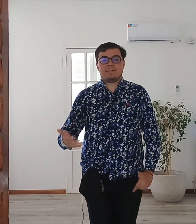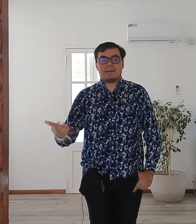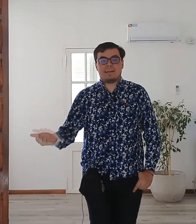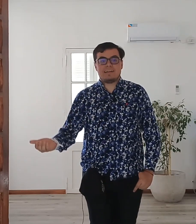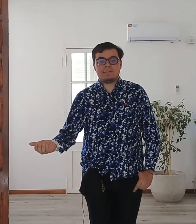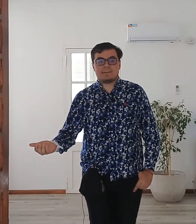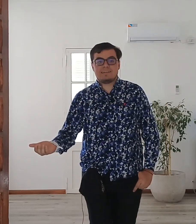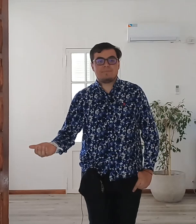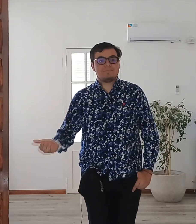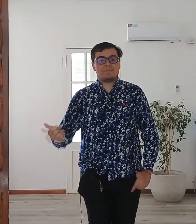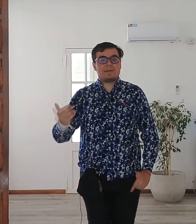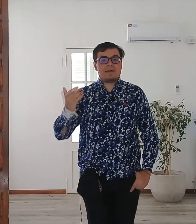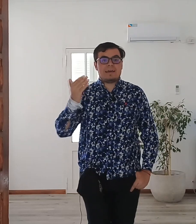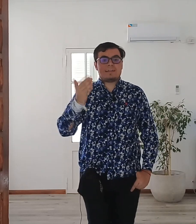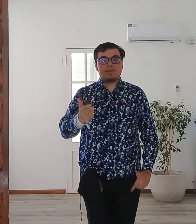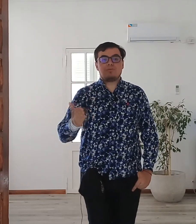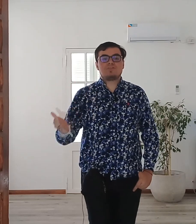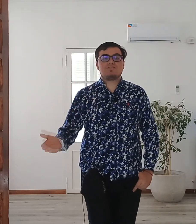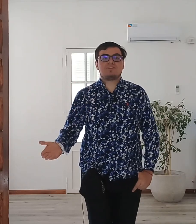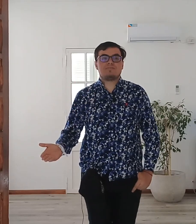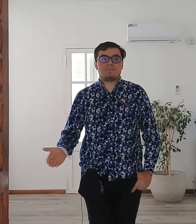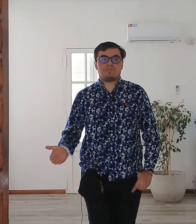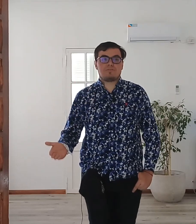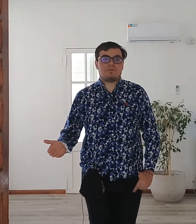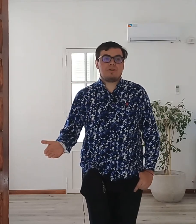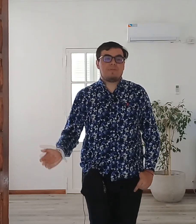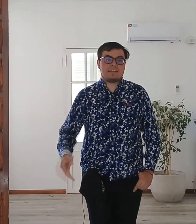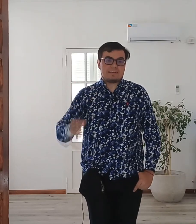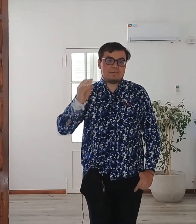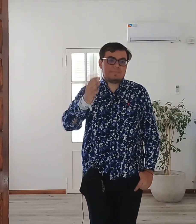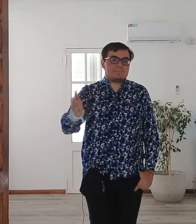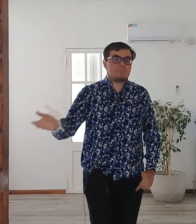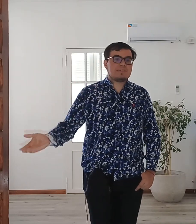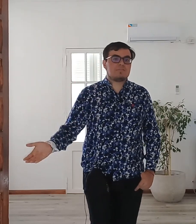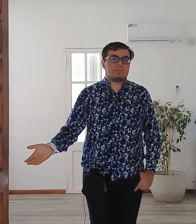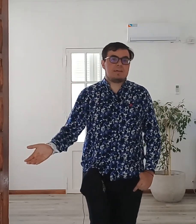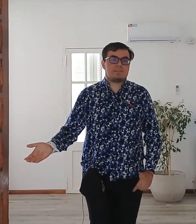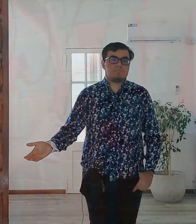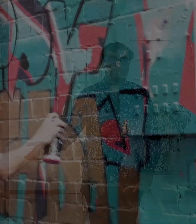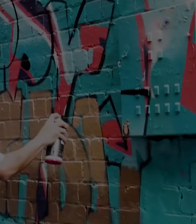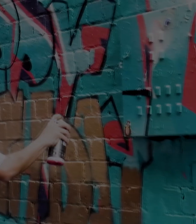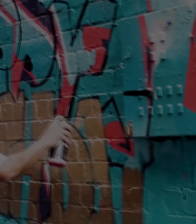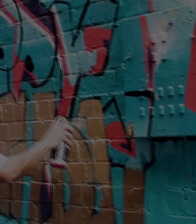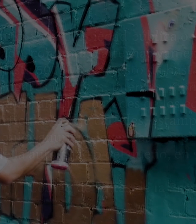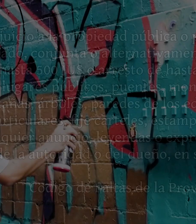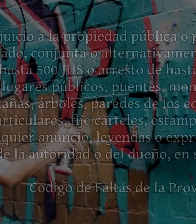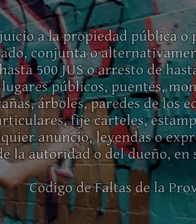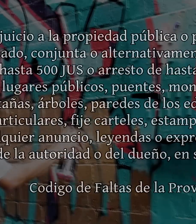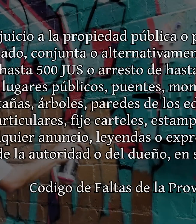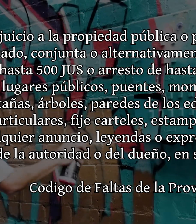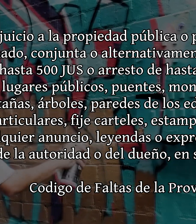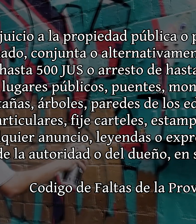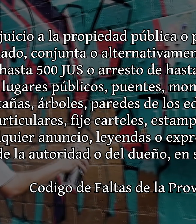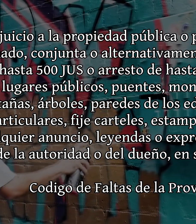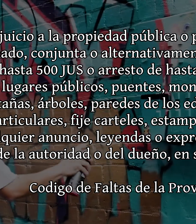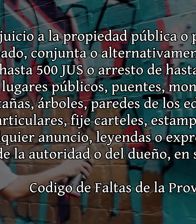que las realizan. El artículo 187 de nuestro Código de Faltas establece precisamente lo siguiente. Perjuicio a la propiedad pública o privada